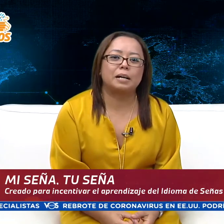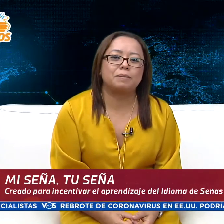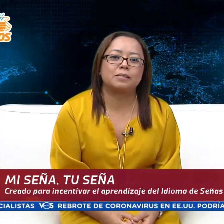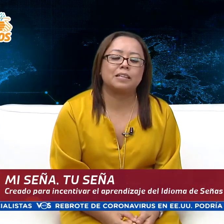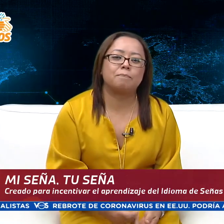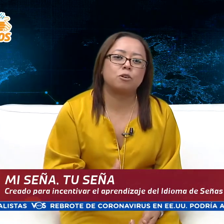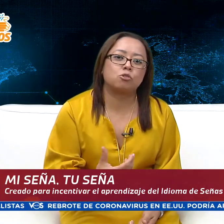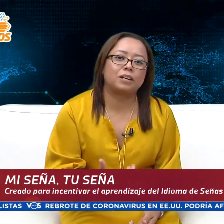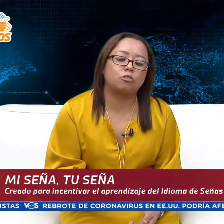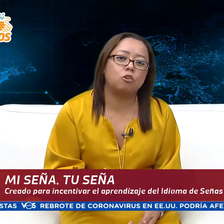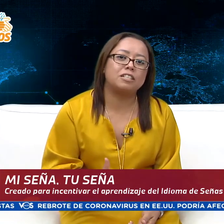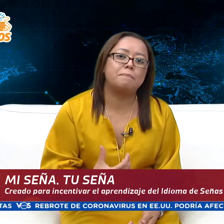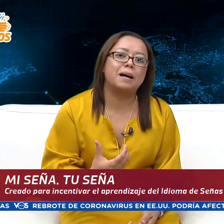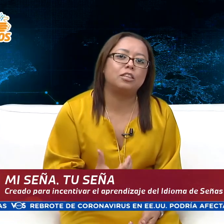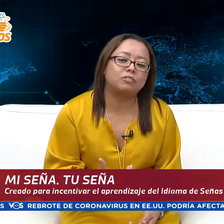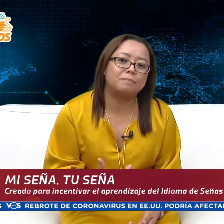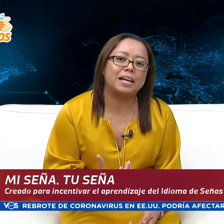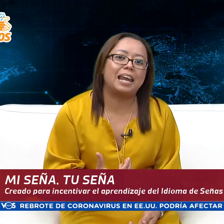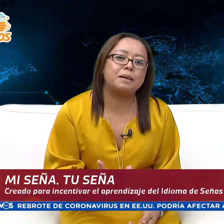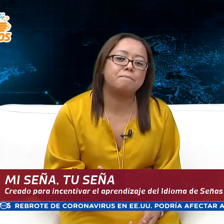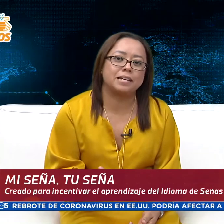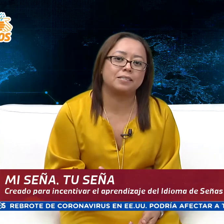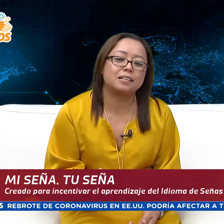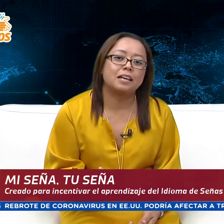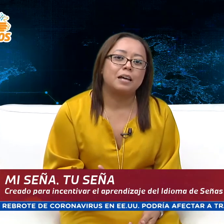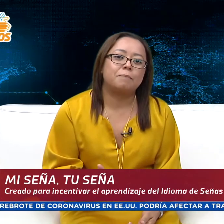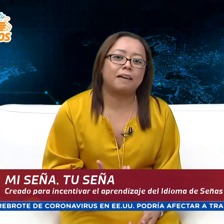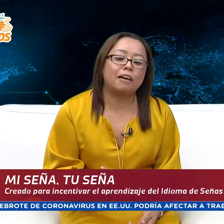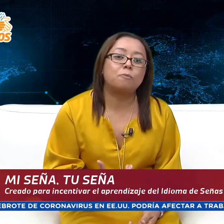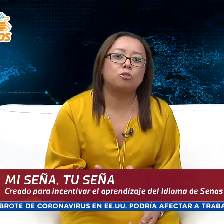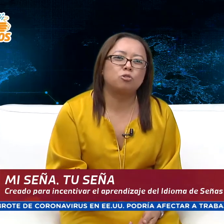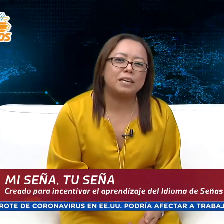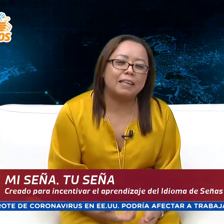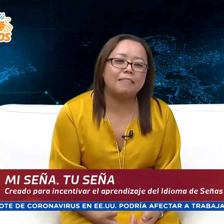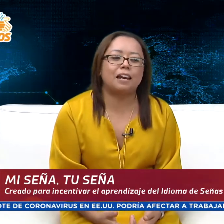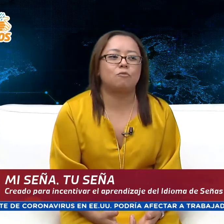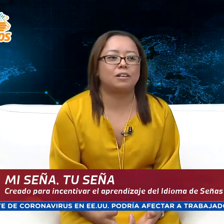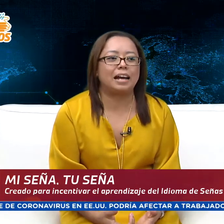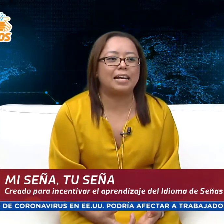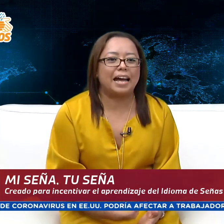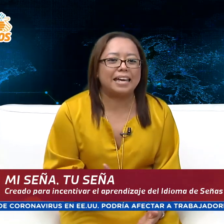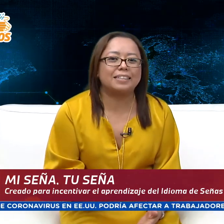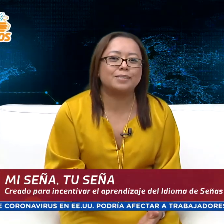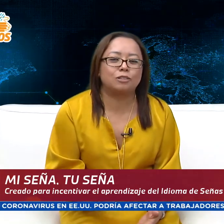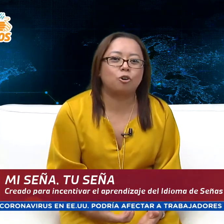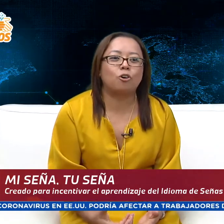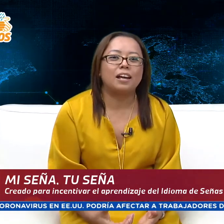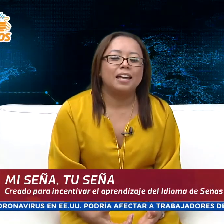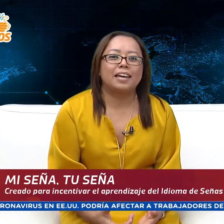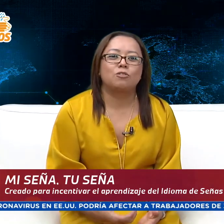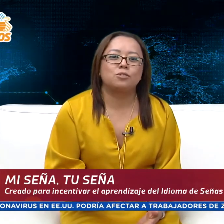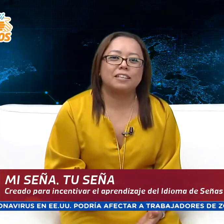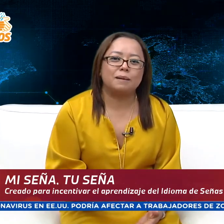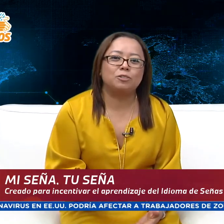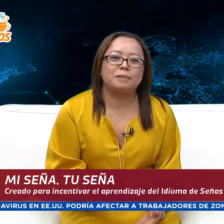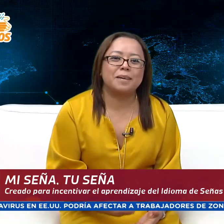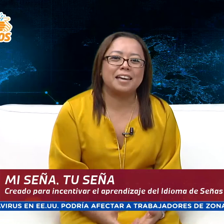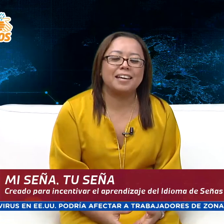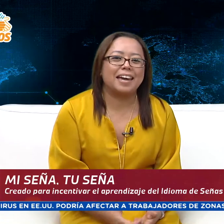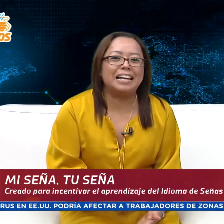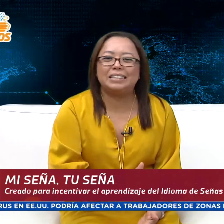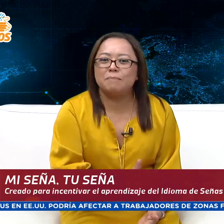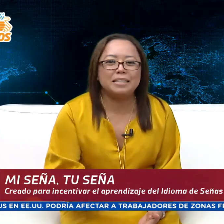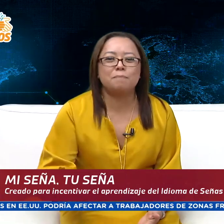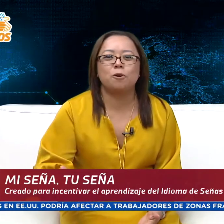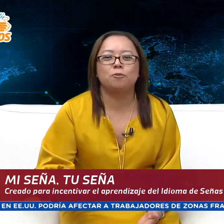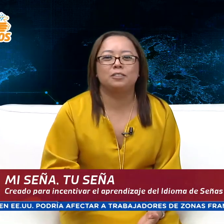con discapacidad pero sobre todo llamando también a las empresas para dar oportunidad laboral a este sector que consideramos también